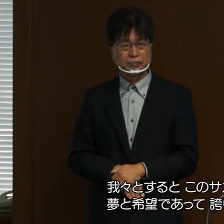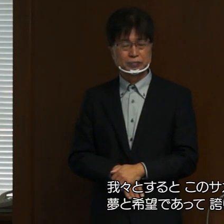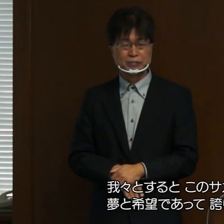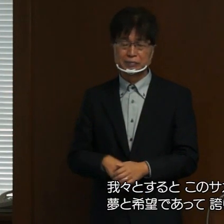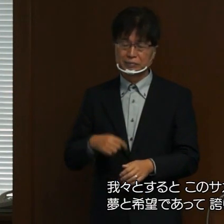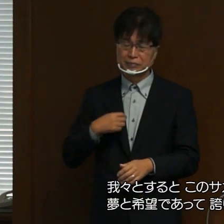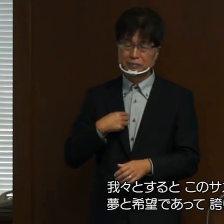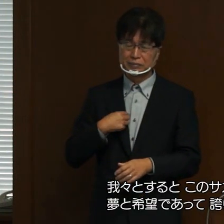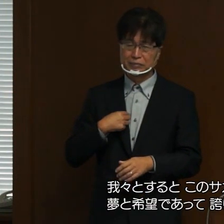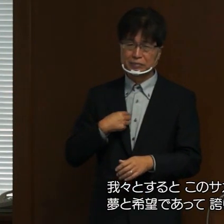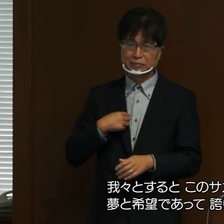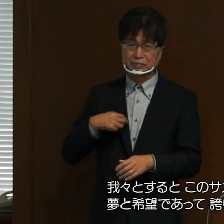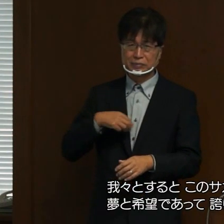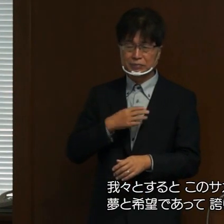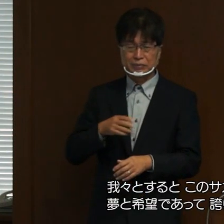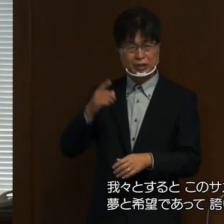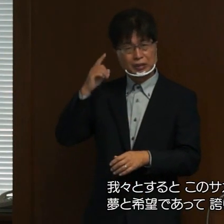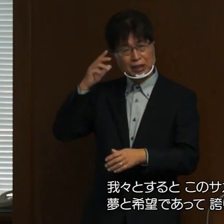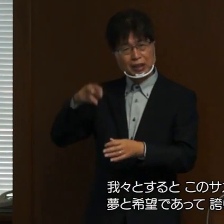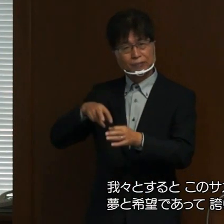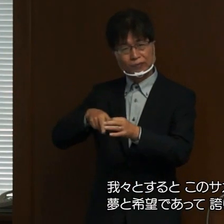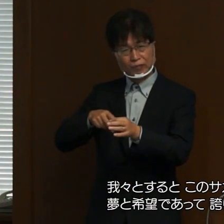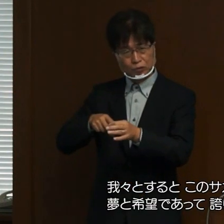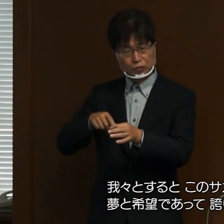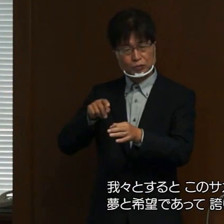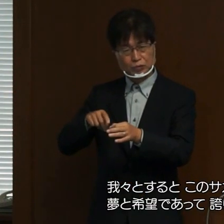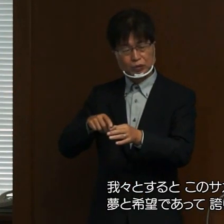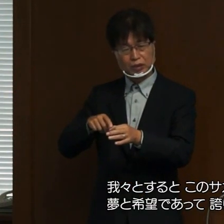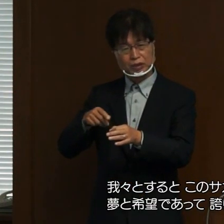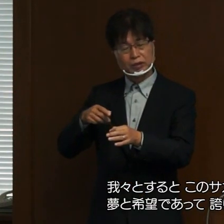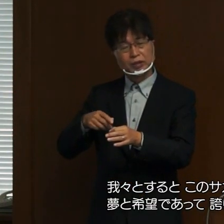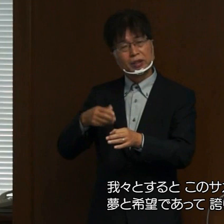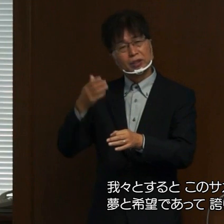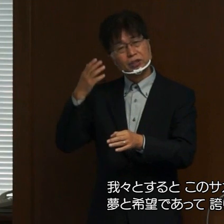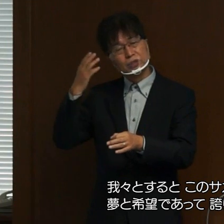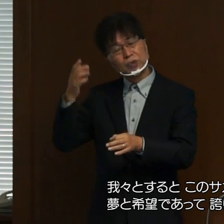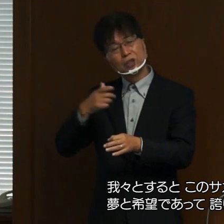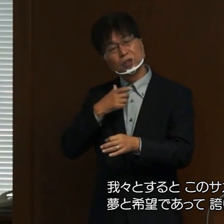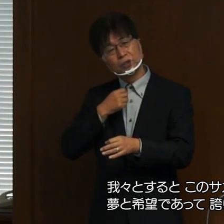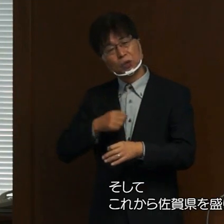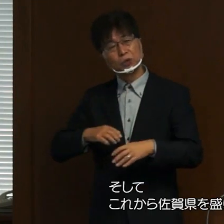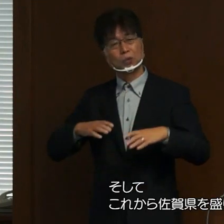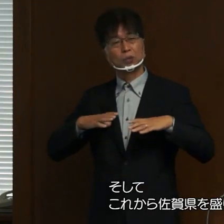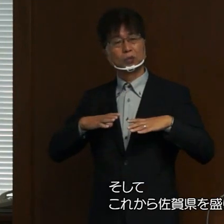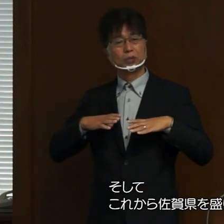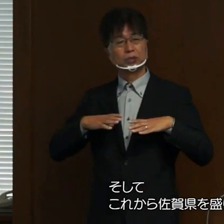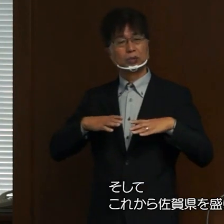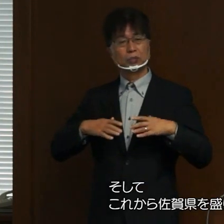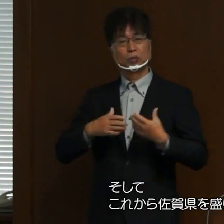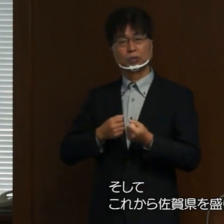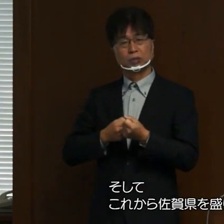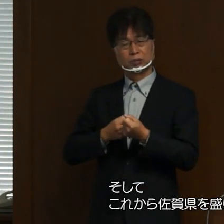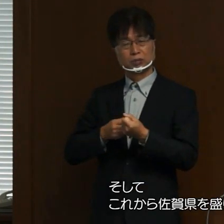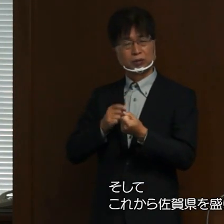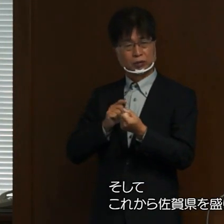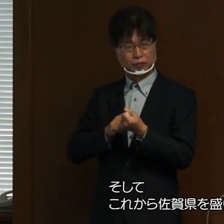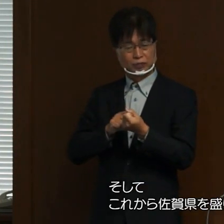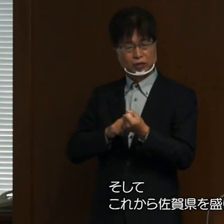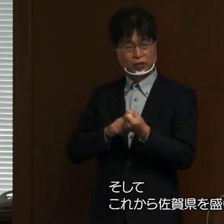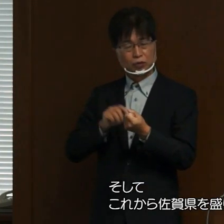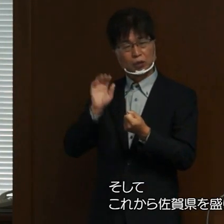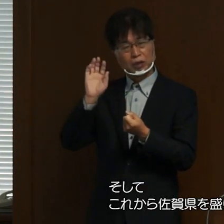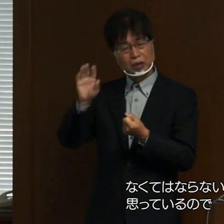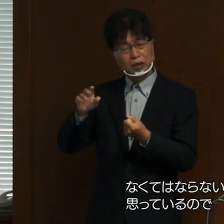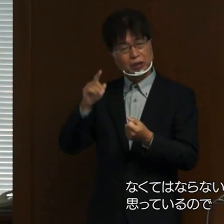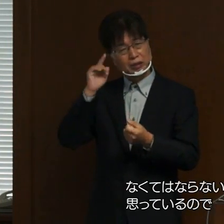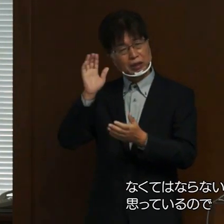我々とするとこのサガントスというのは夢と希望であって誇りであります。そして、これから佐賀県を盛り上げ